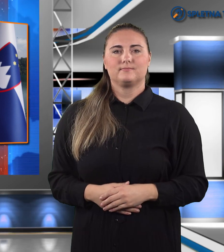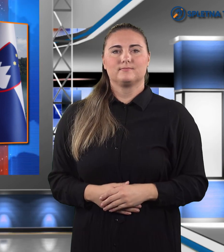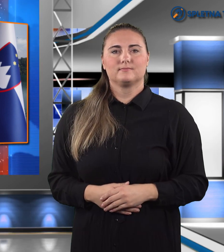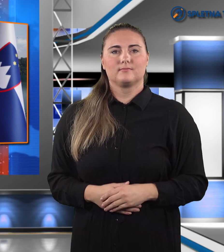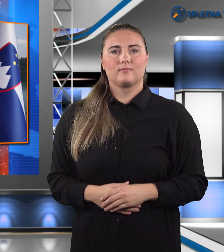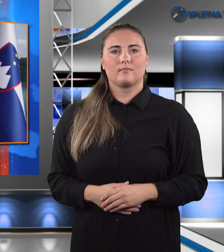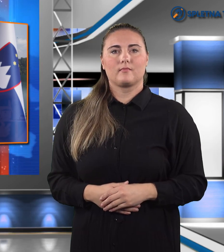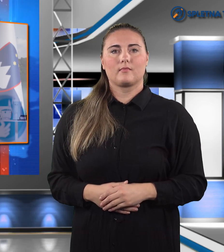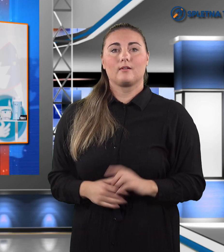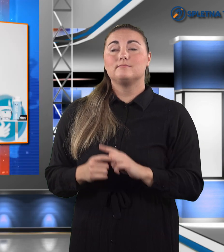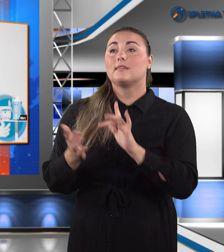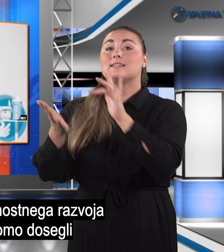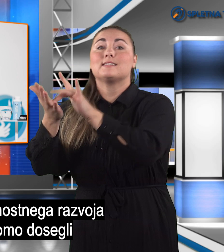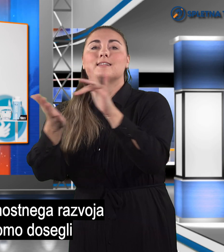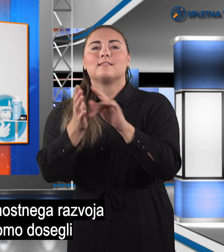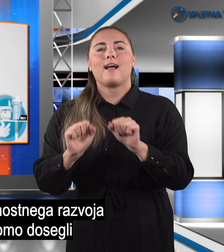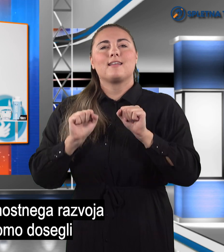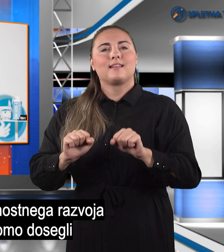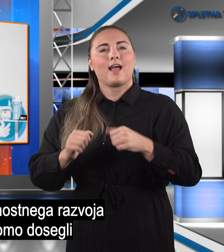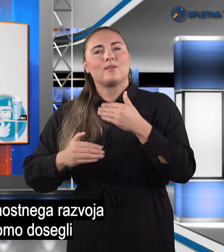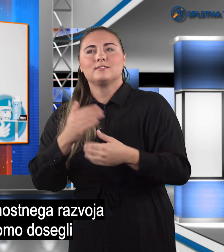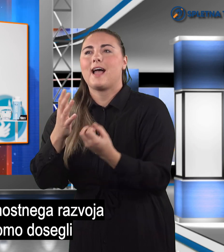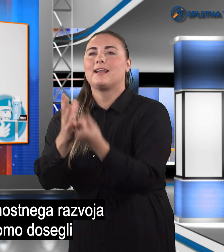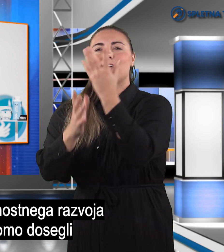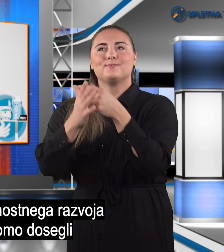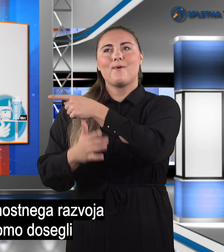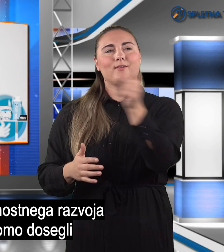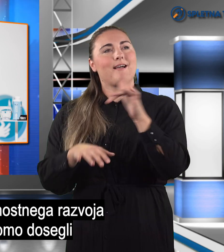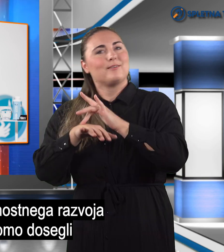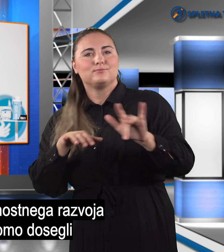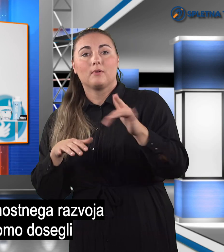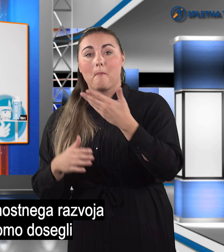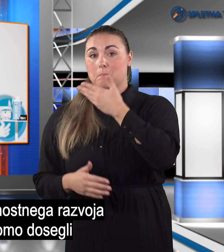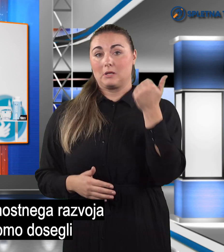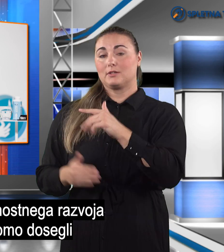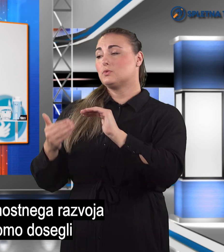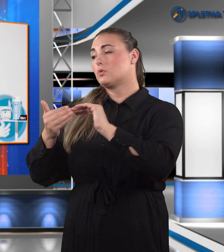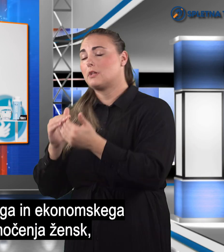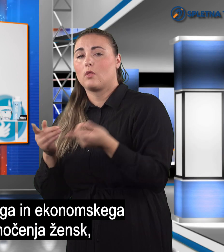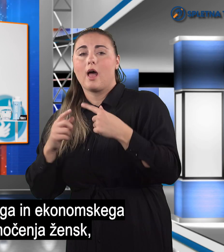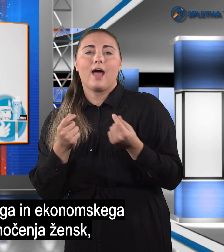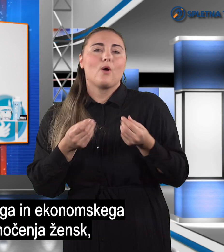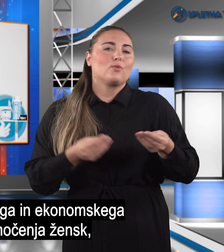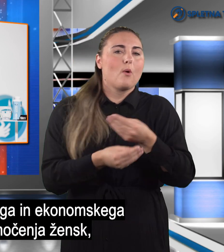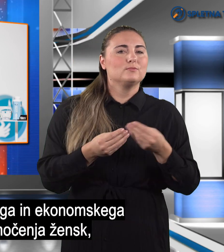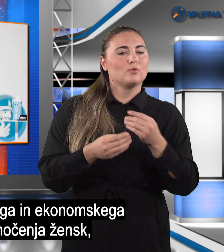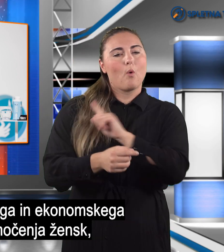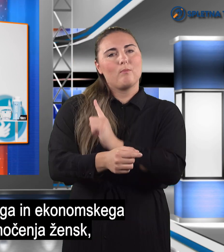besedah močno zavzema. Ciljev trajnostnega razvoja ne bomo dosegli brez socialnega in ekonomskega opolnomočanja